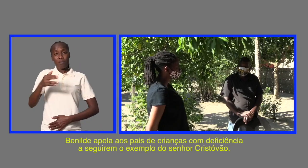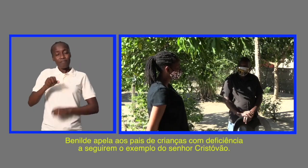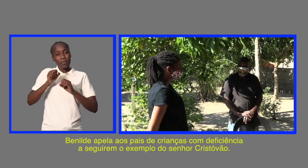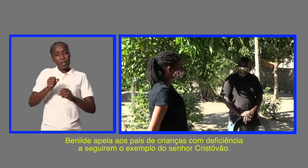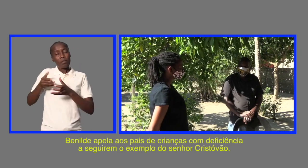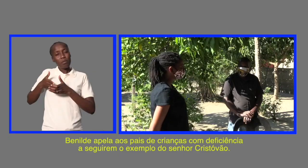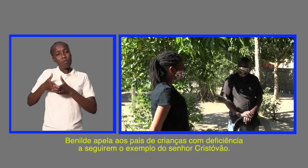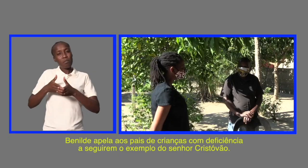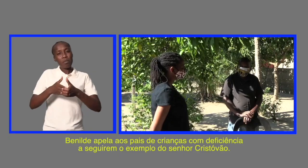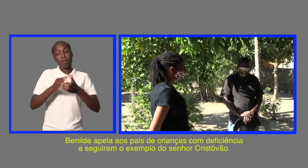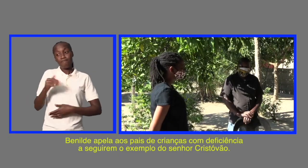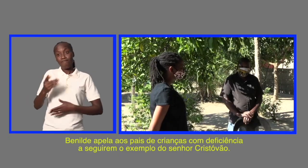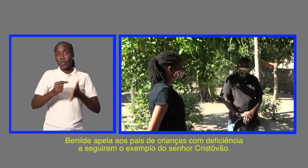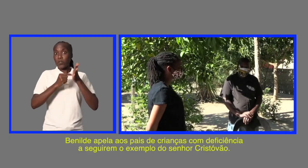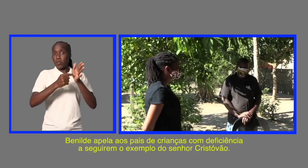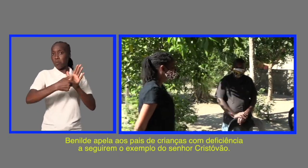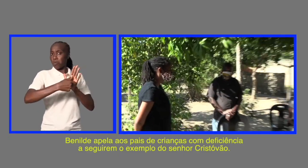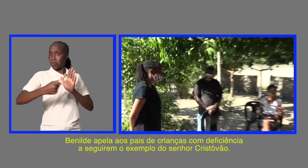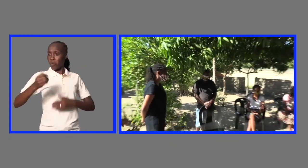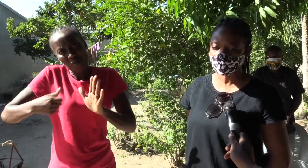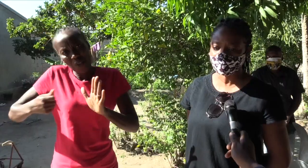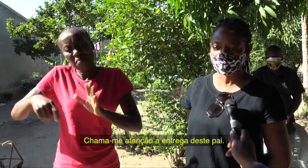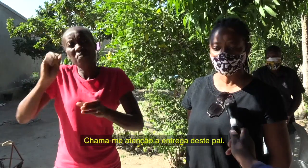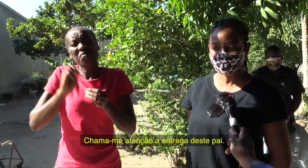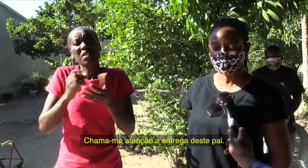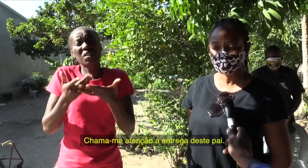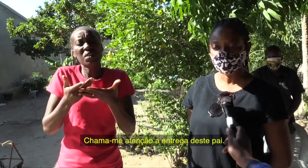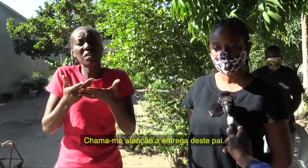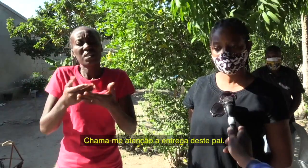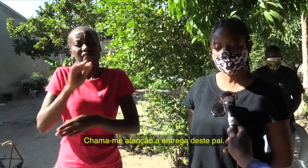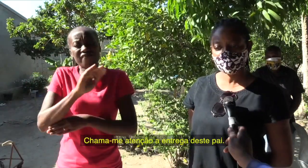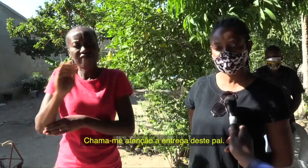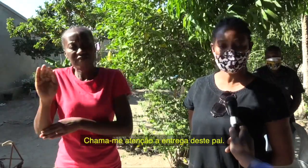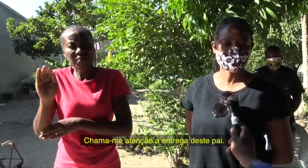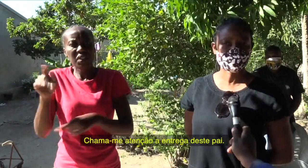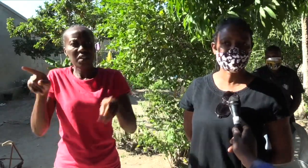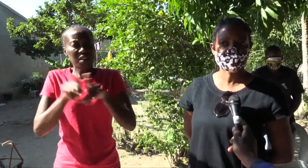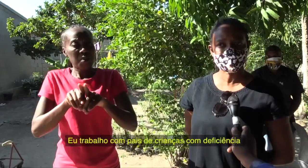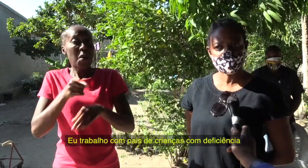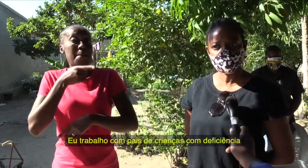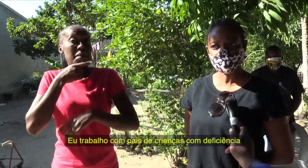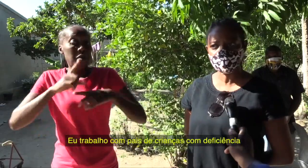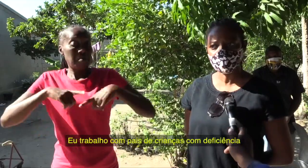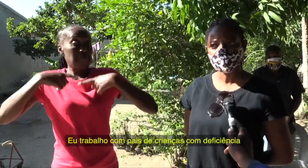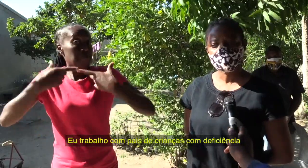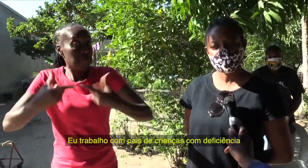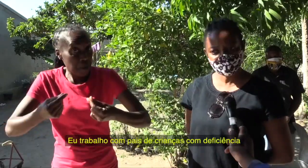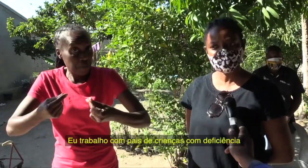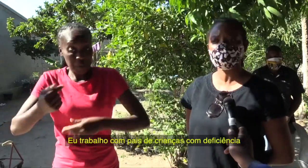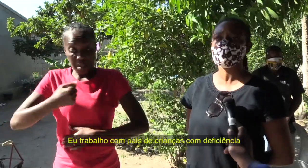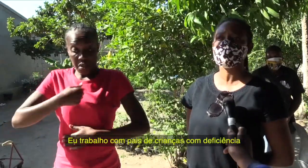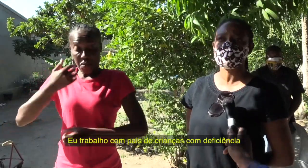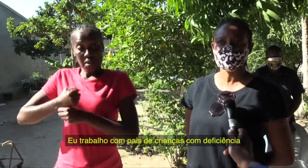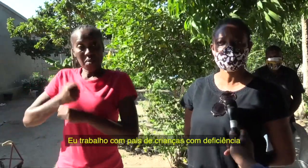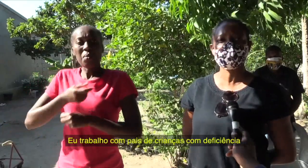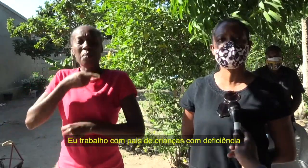a seguir o exemplo do senhor Cristóvão chama uma atenção a entrega deste pai eu trabalho com pais